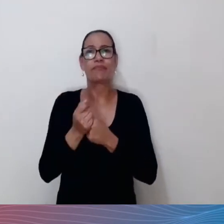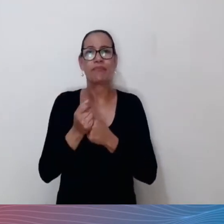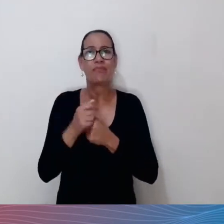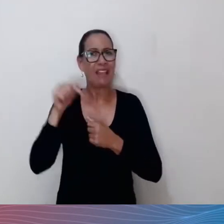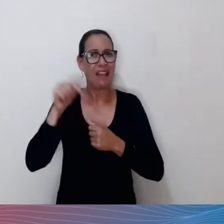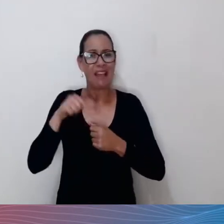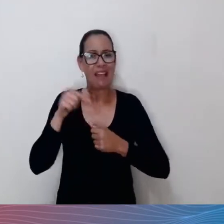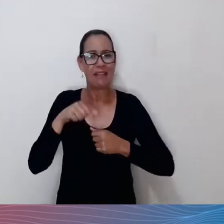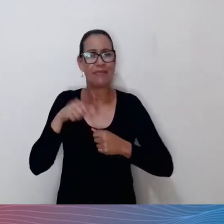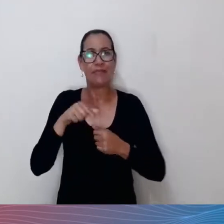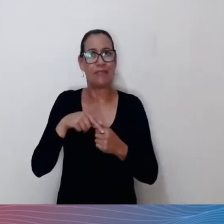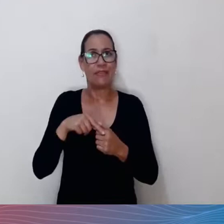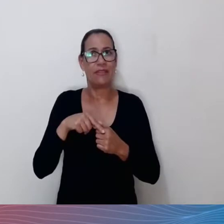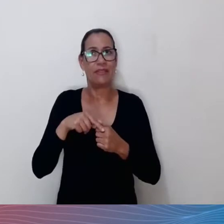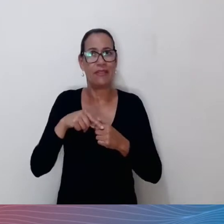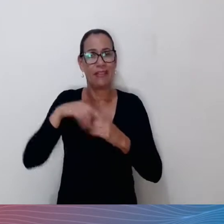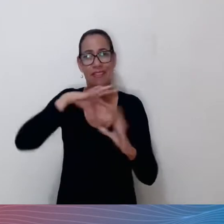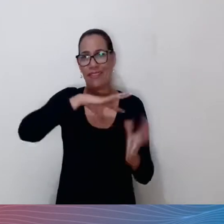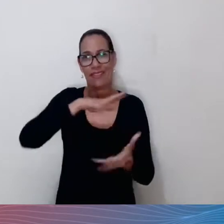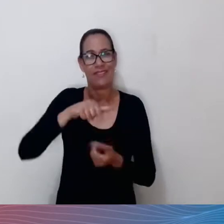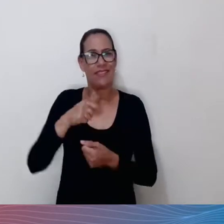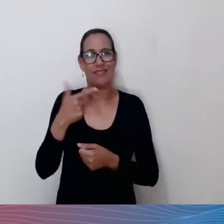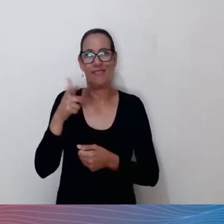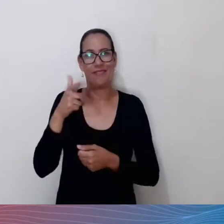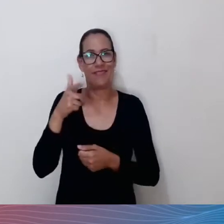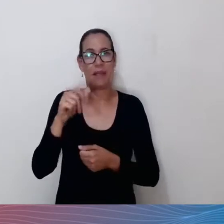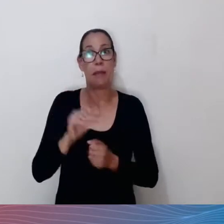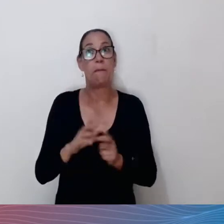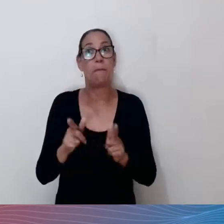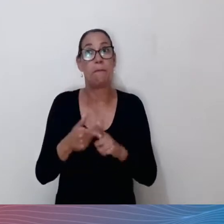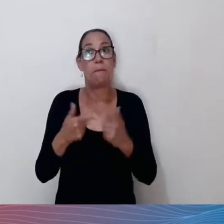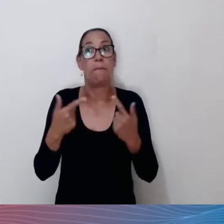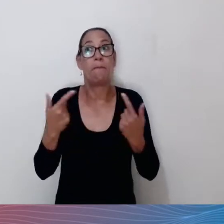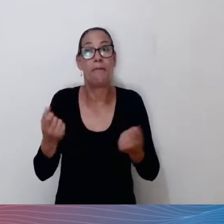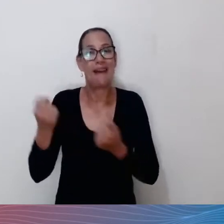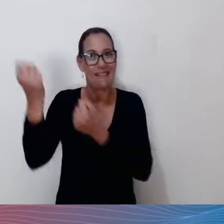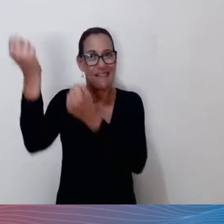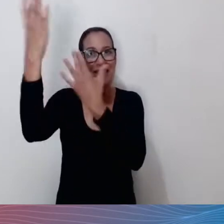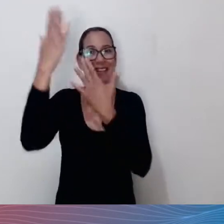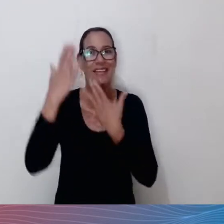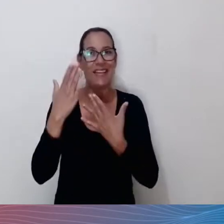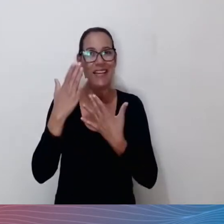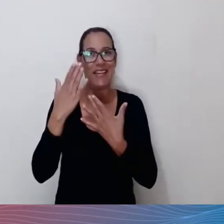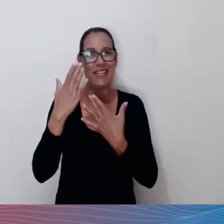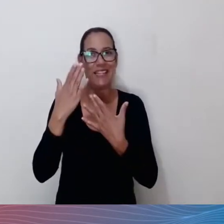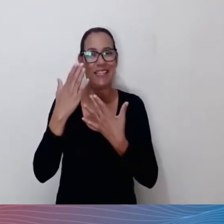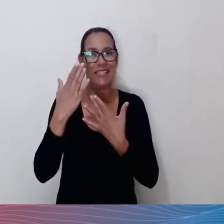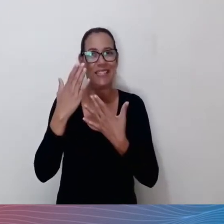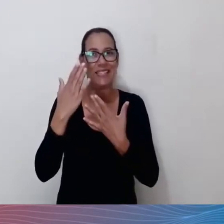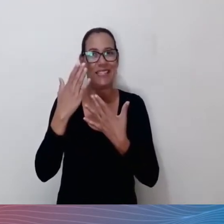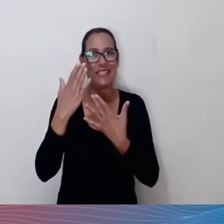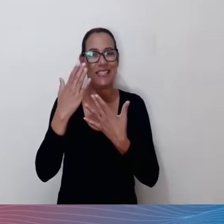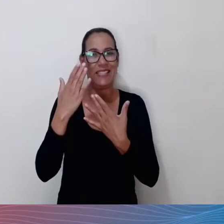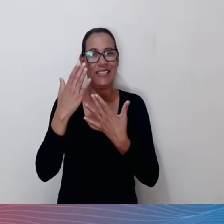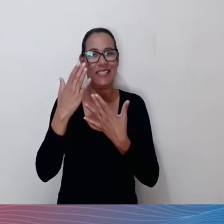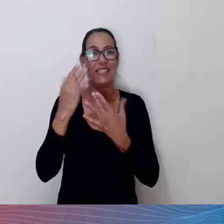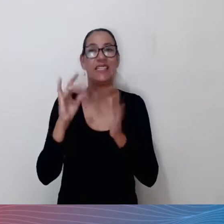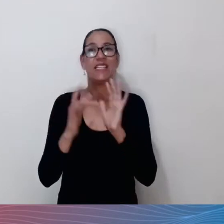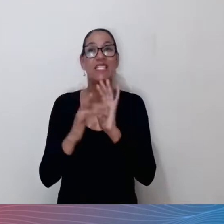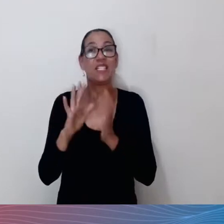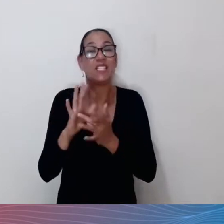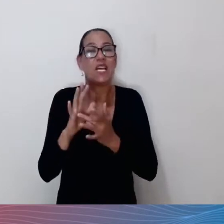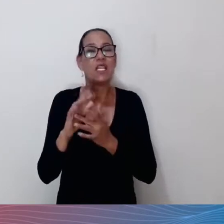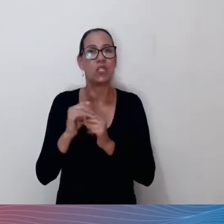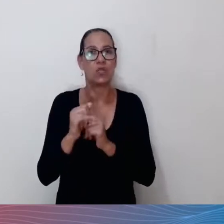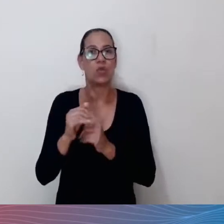Deus, pela partida do nosso Senhor Jesus, pelo seu sacrifício, ele morreu por nós,